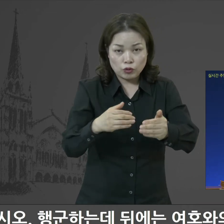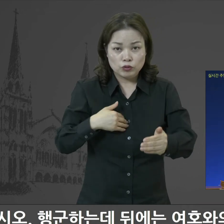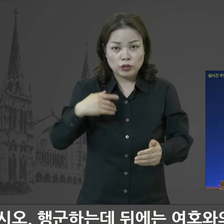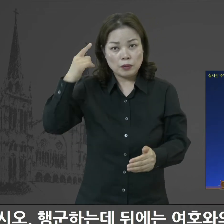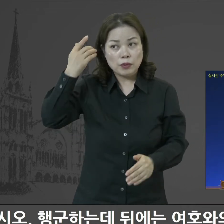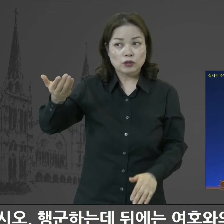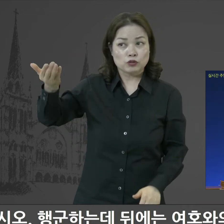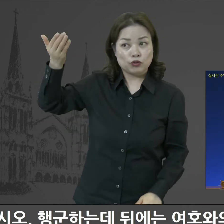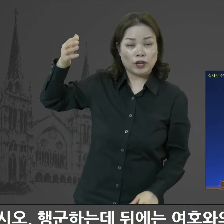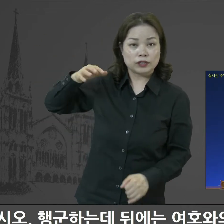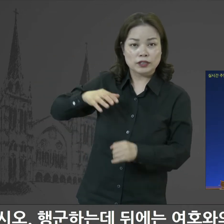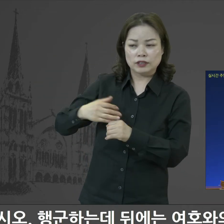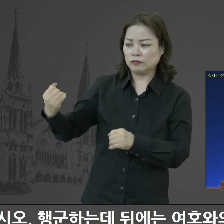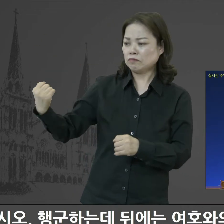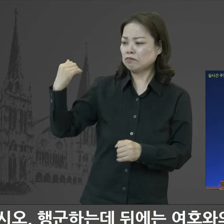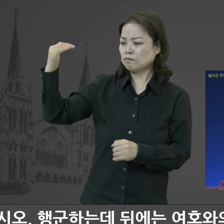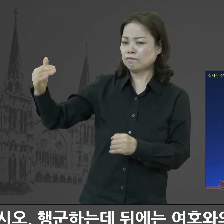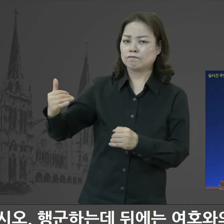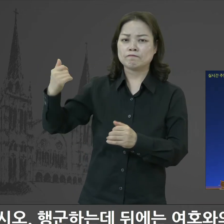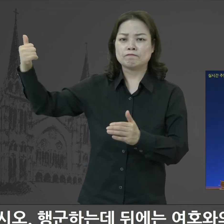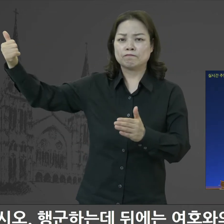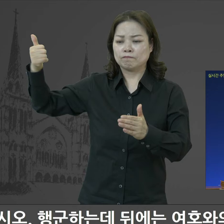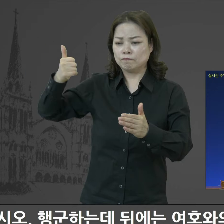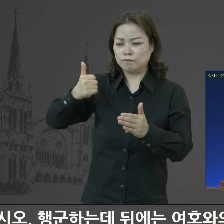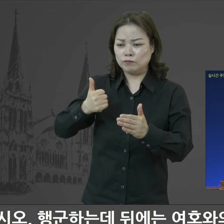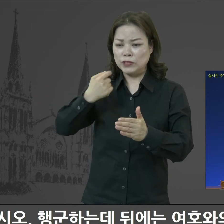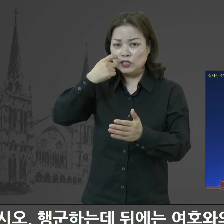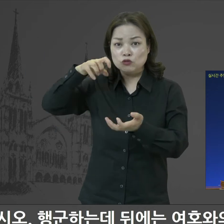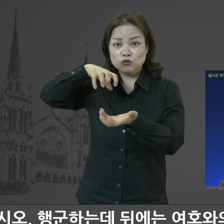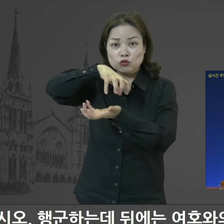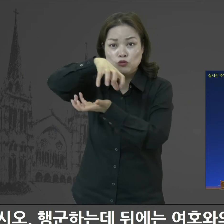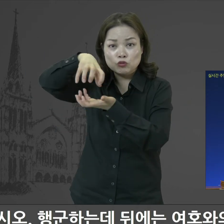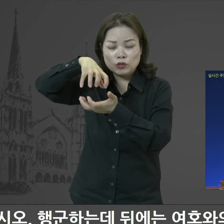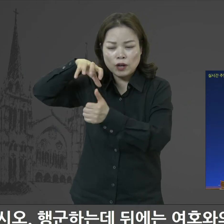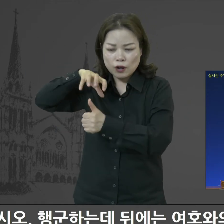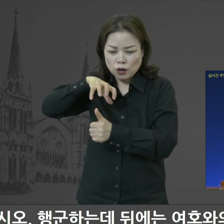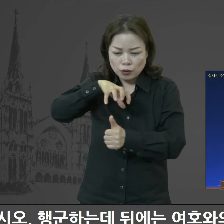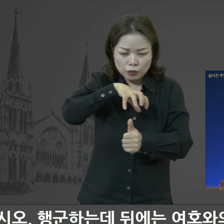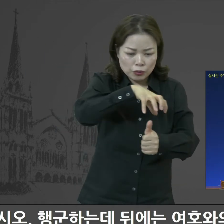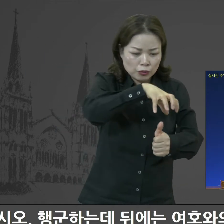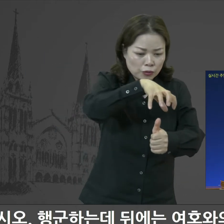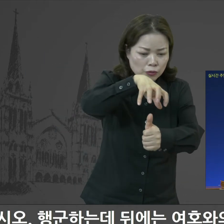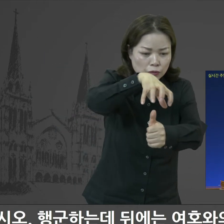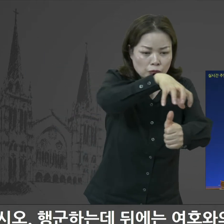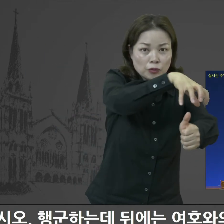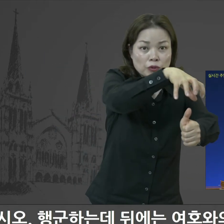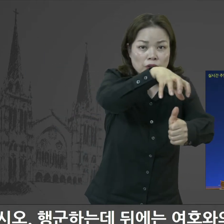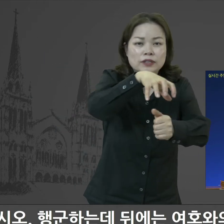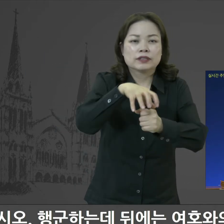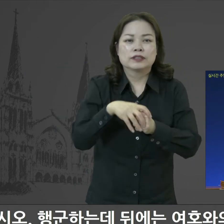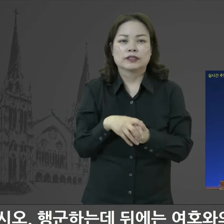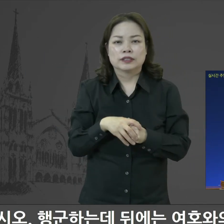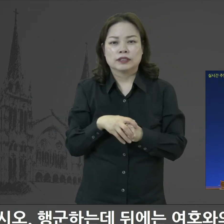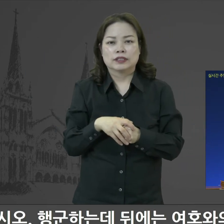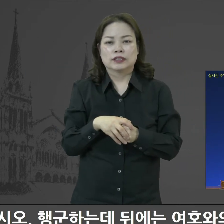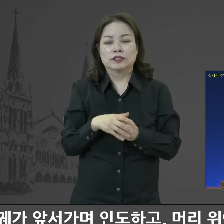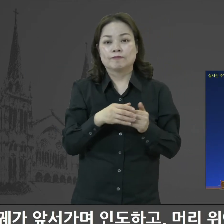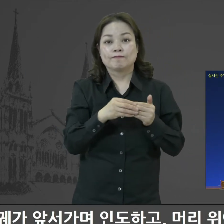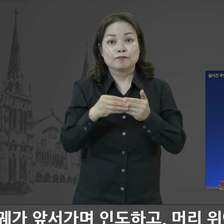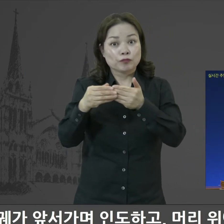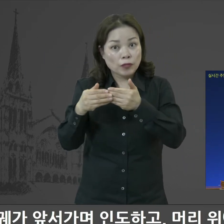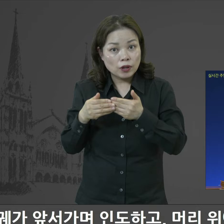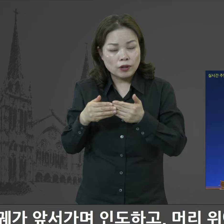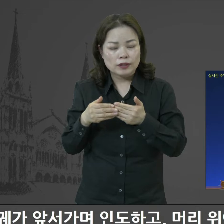머리 위에는 전능하신 하나님의 임재의 상징인 구름 기둥이 우리의 삶을, 이스라엘 백성들을 이렇게 가로막고 있는